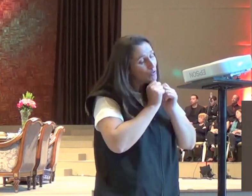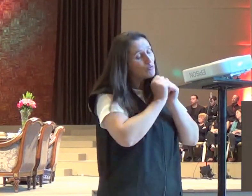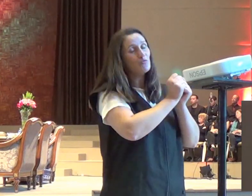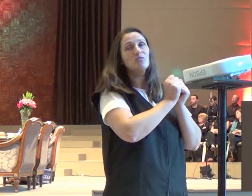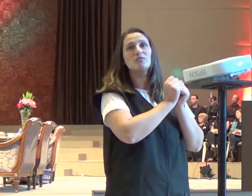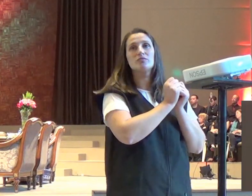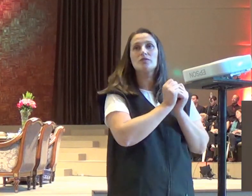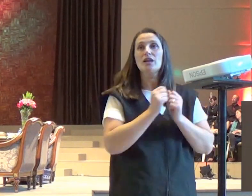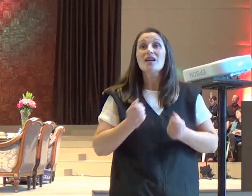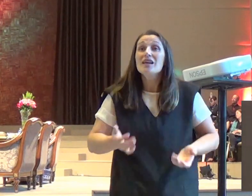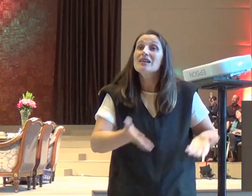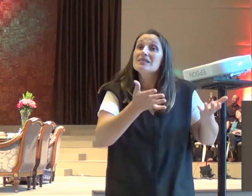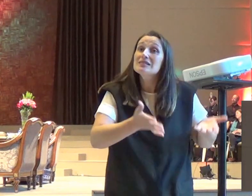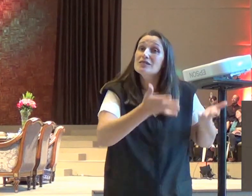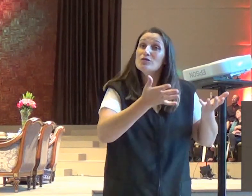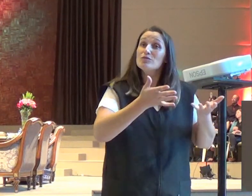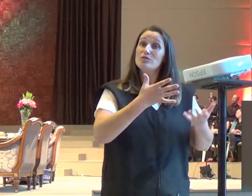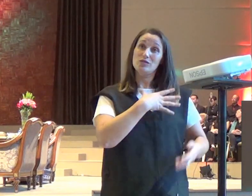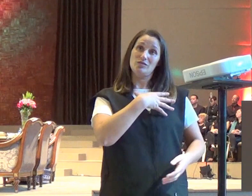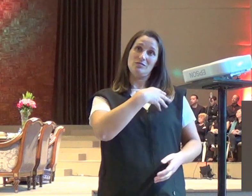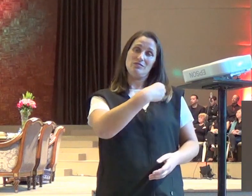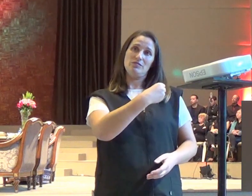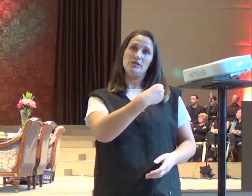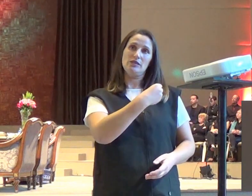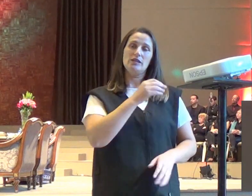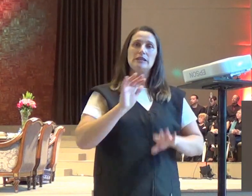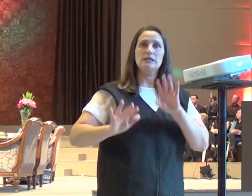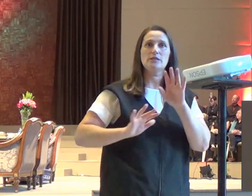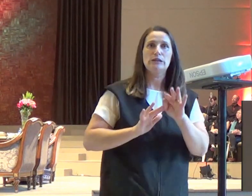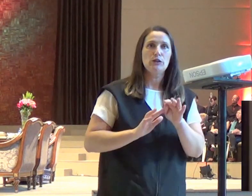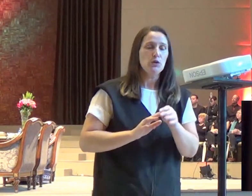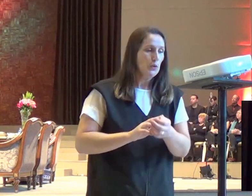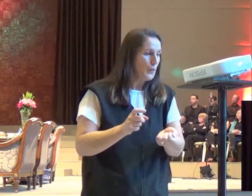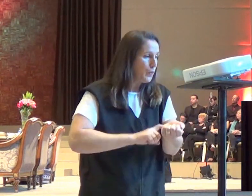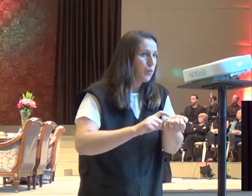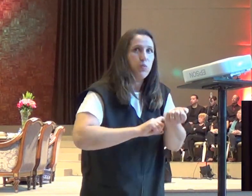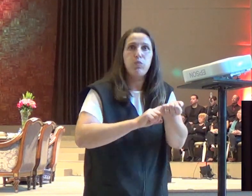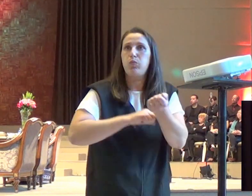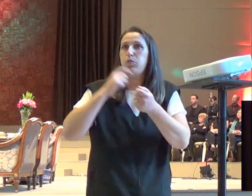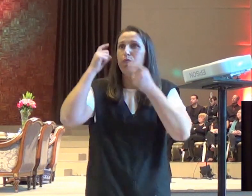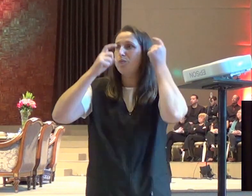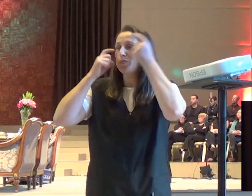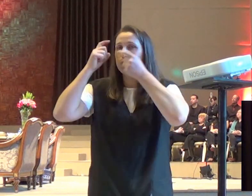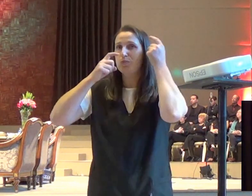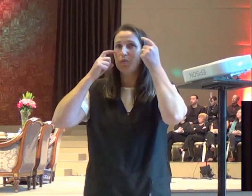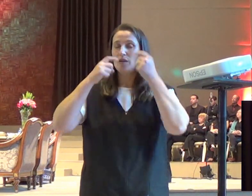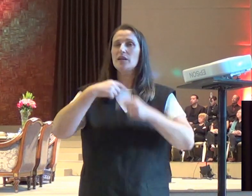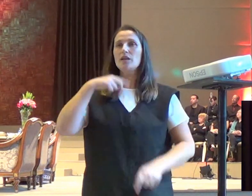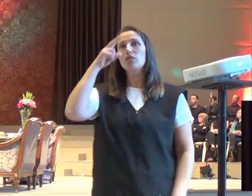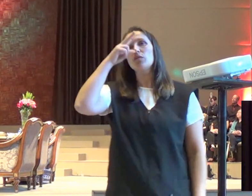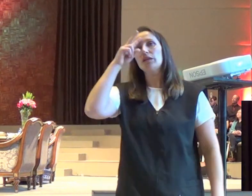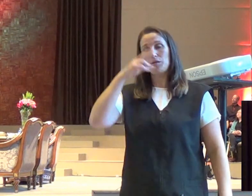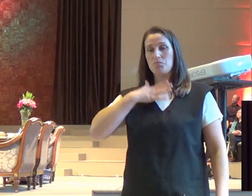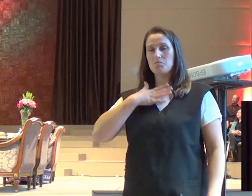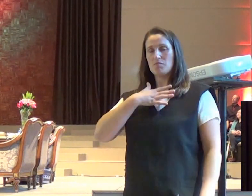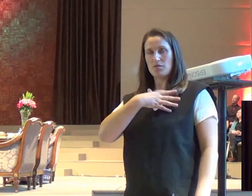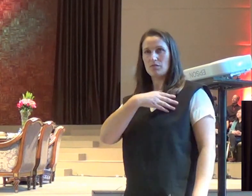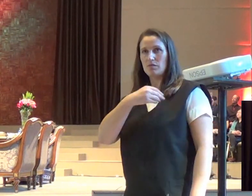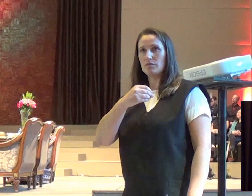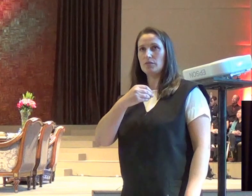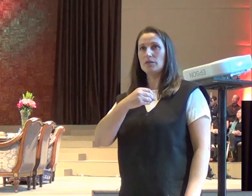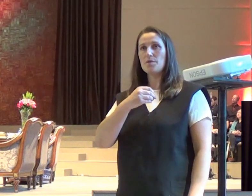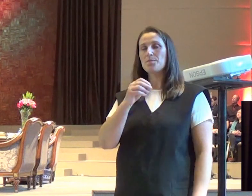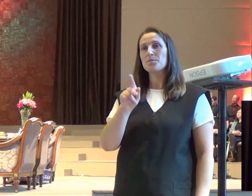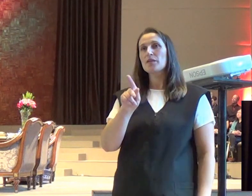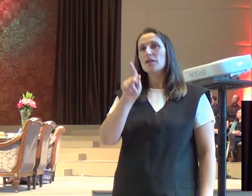sabe, a gente está motivando e quando bate aquele desespero, eu me lembro da minha filha nessa época de vestibular e ela estava